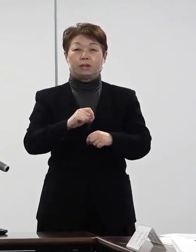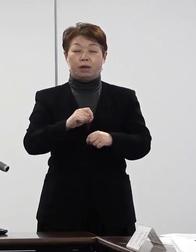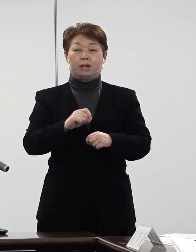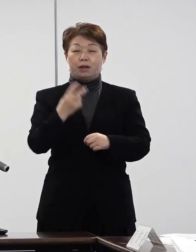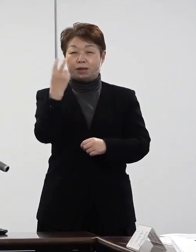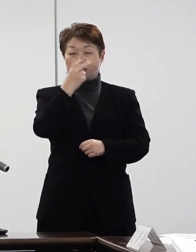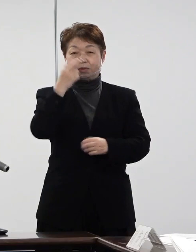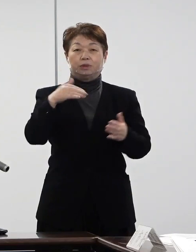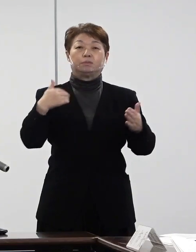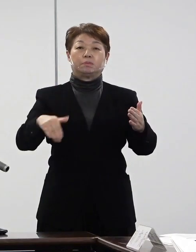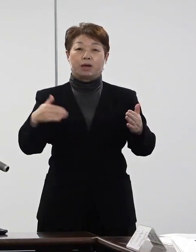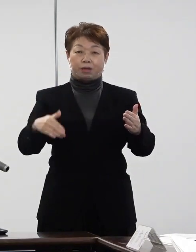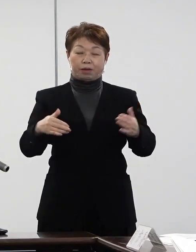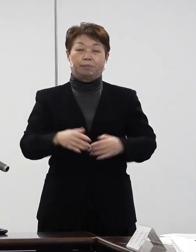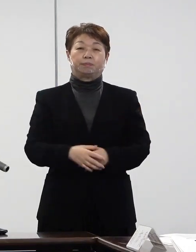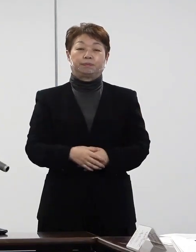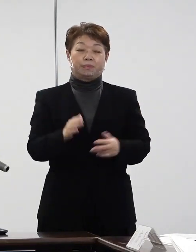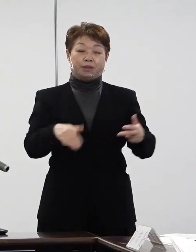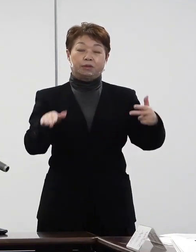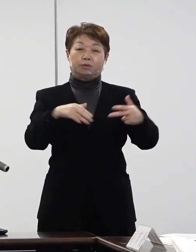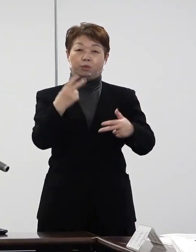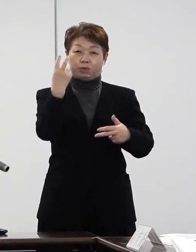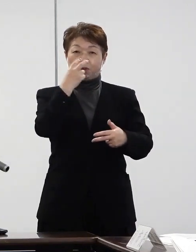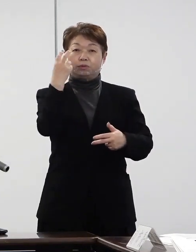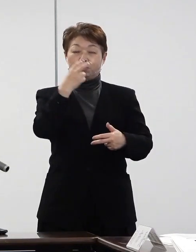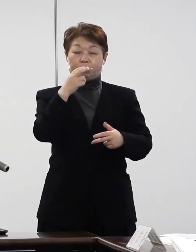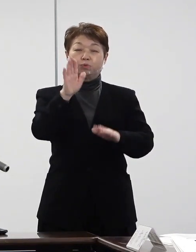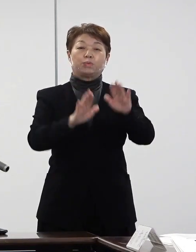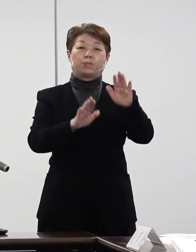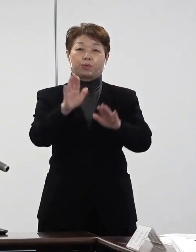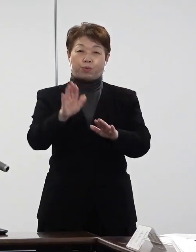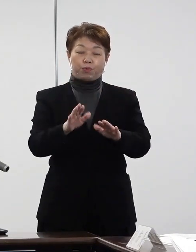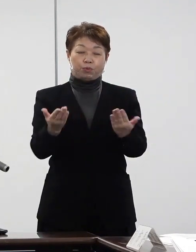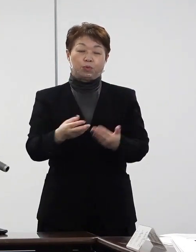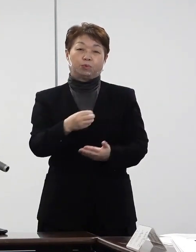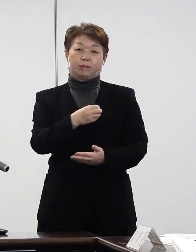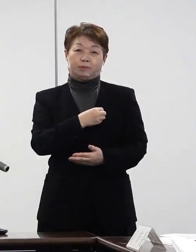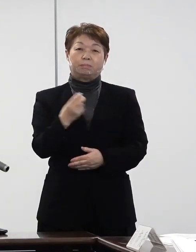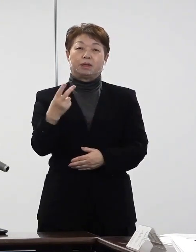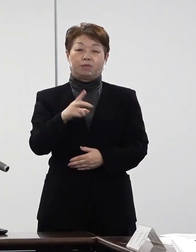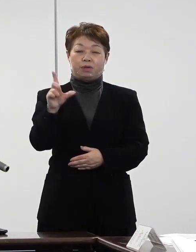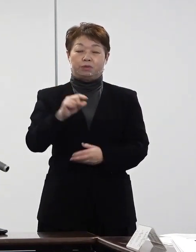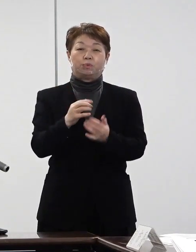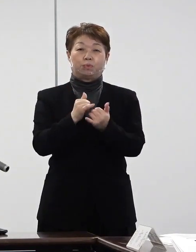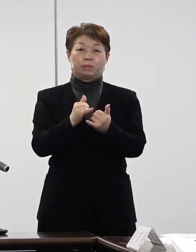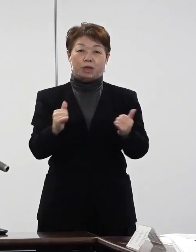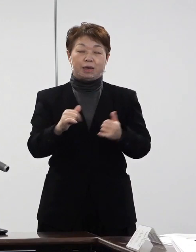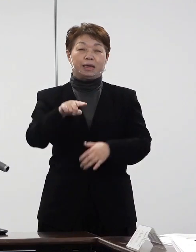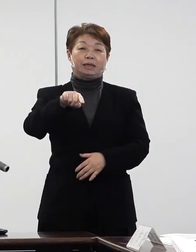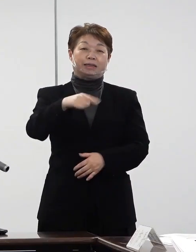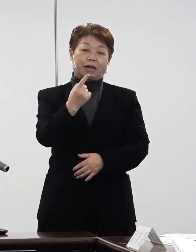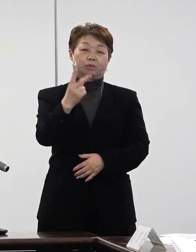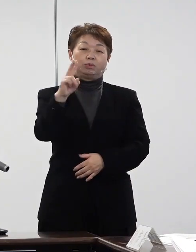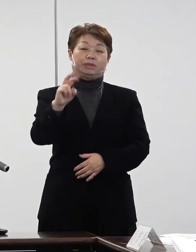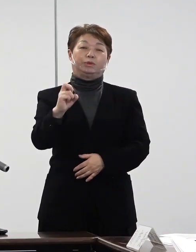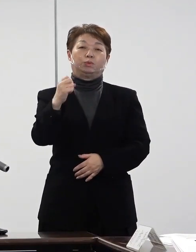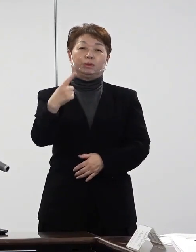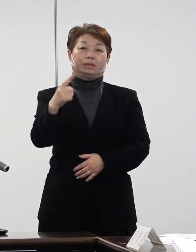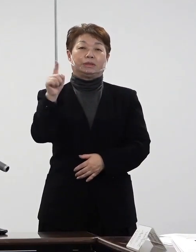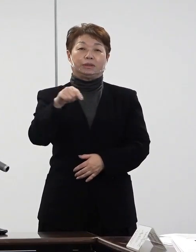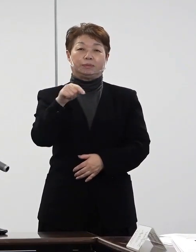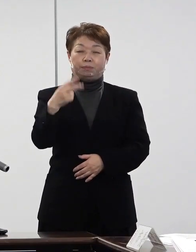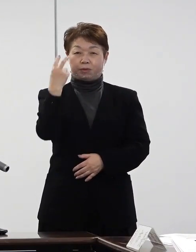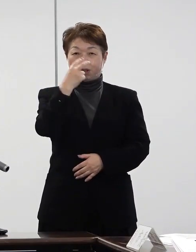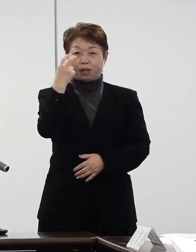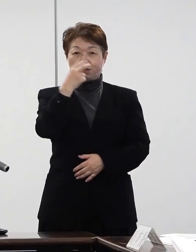。当該施設の検査状況です。職員または利用者と121名の検査